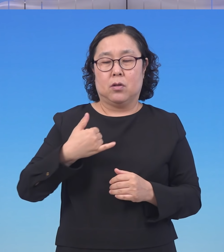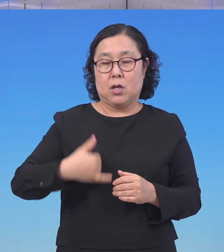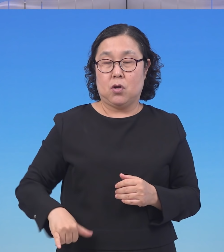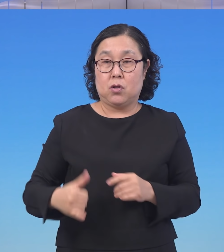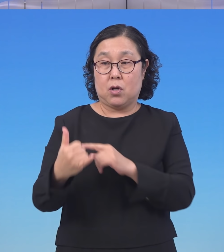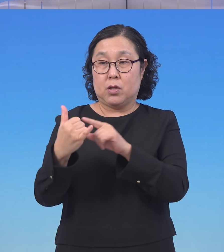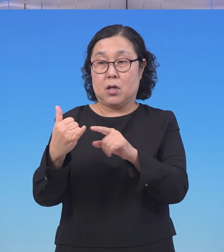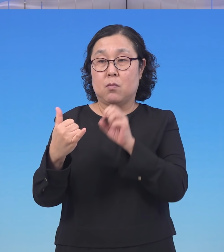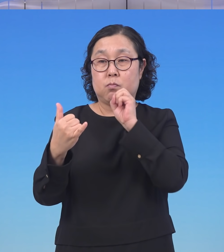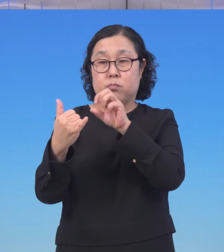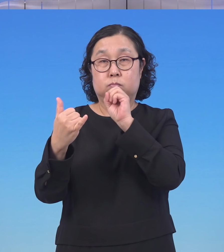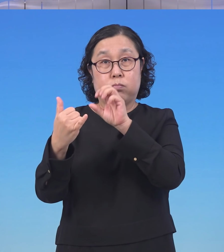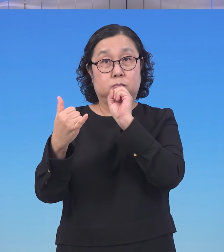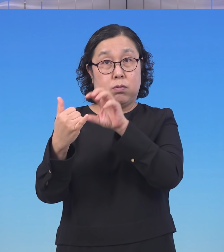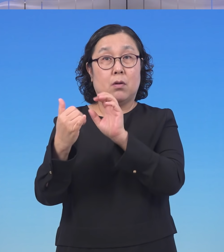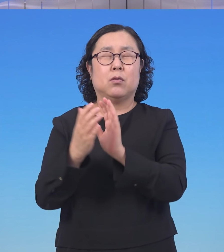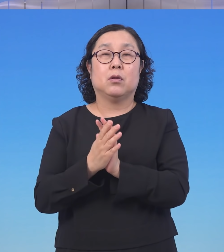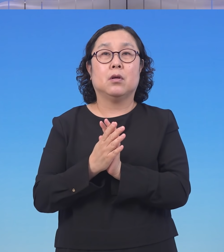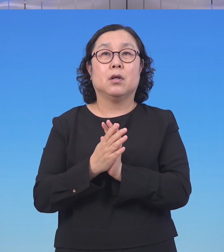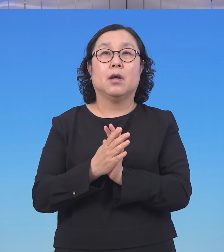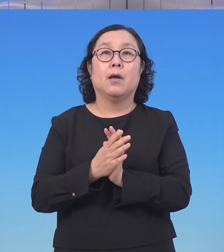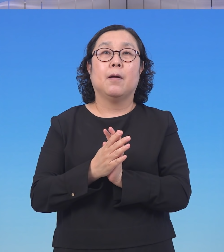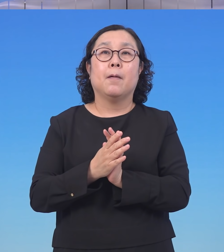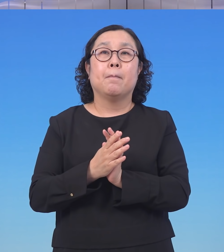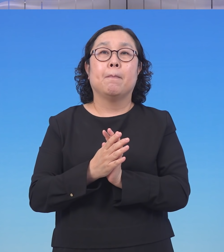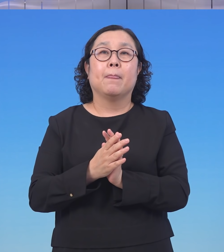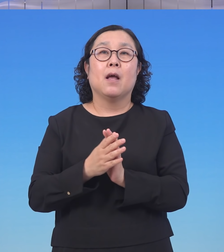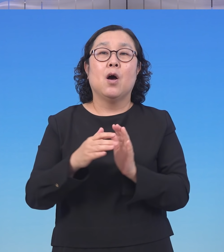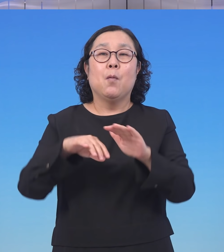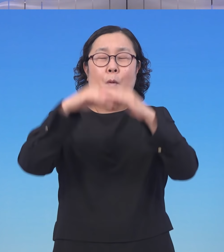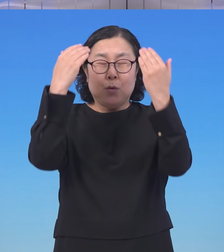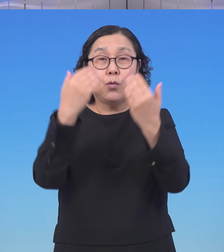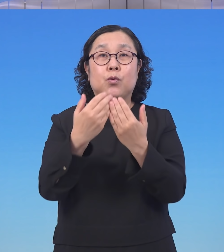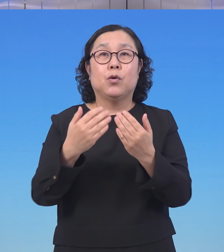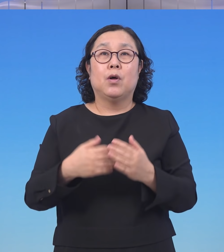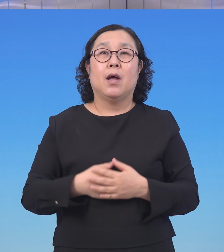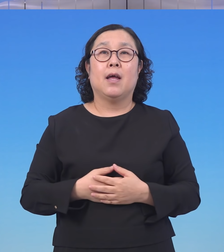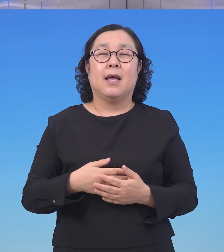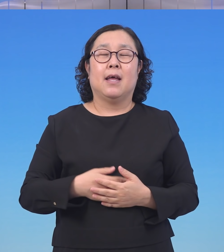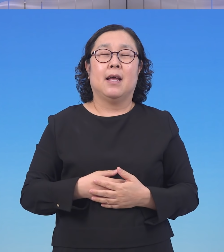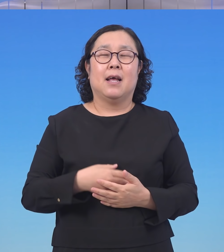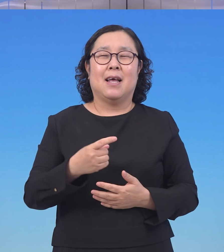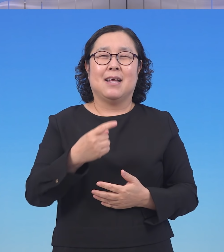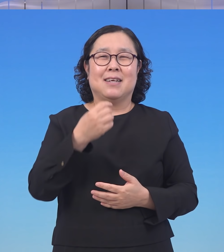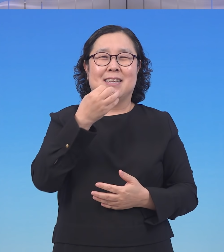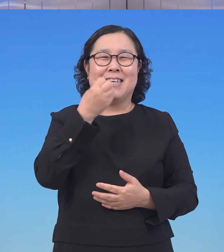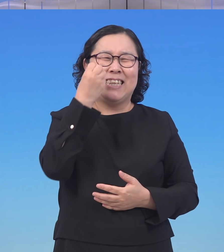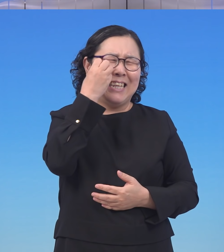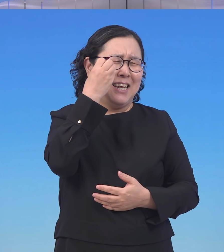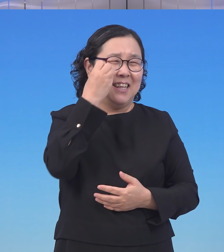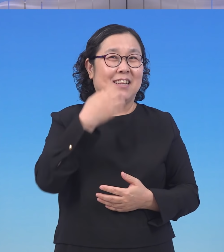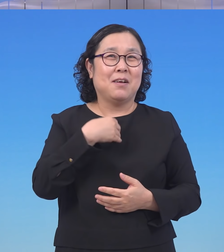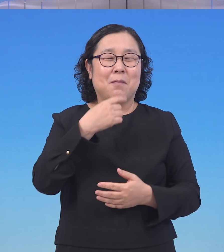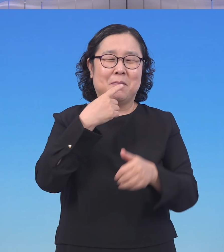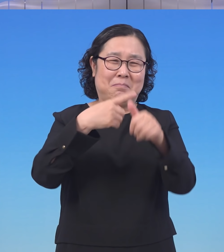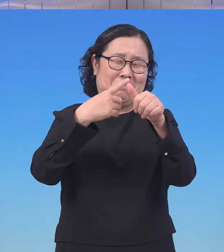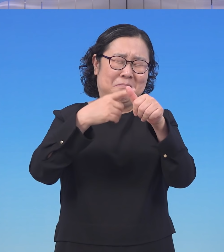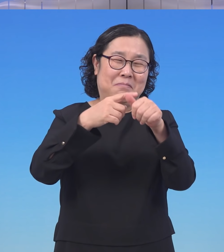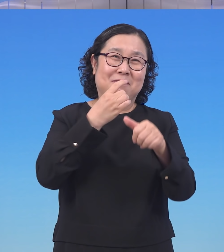제가 우리 집 아이들에게 그런 얘기를 했더니 하나같이 반응이, 에이, 그런 게